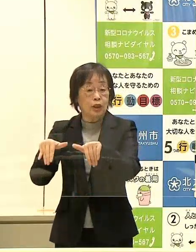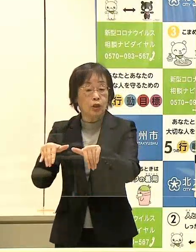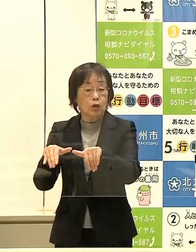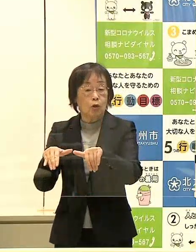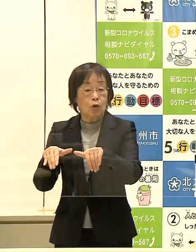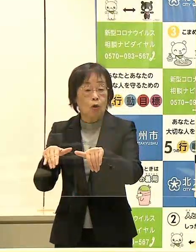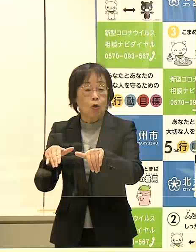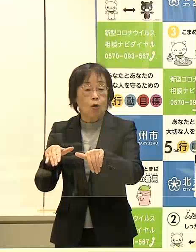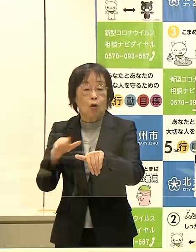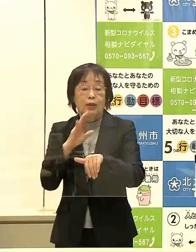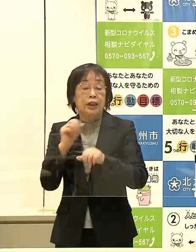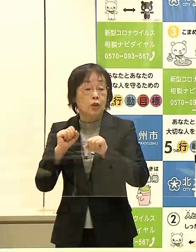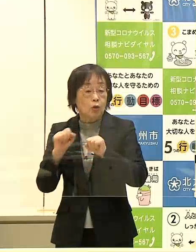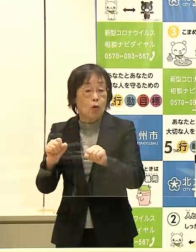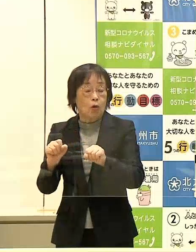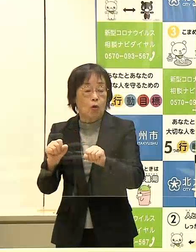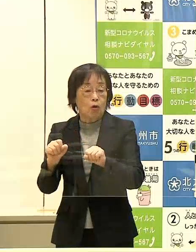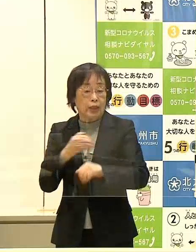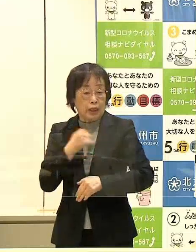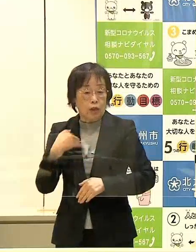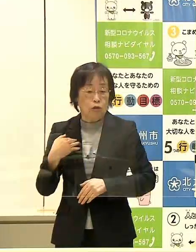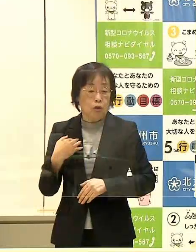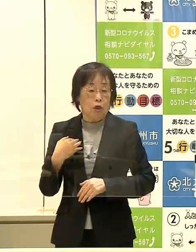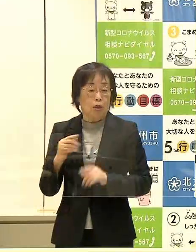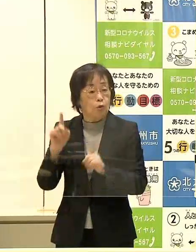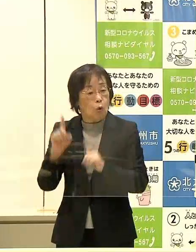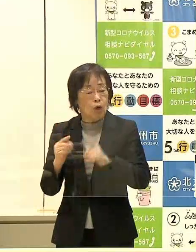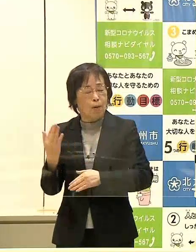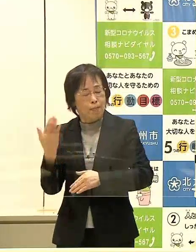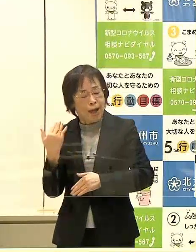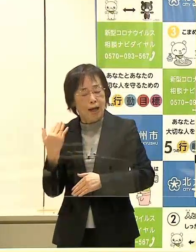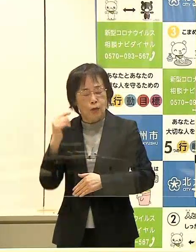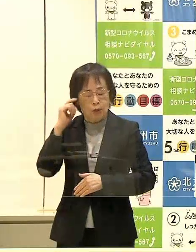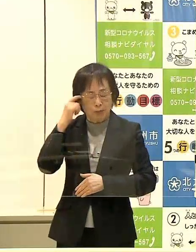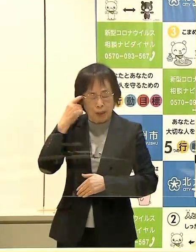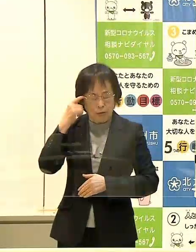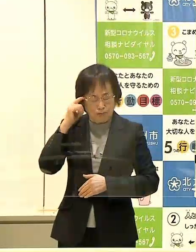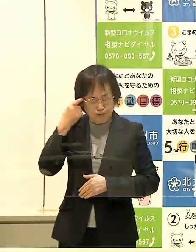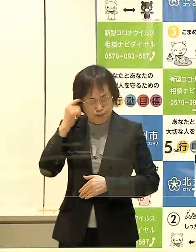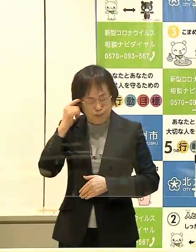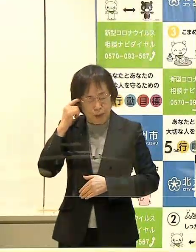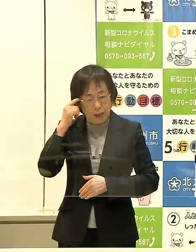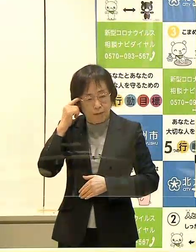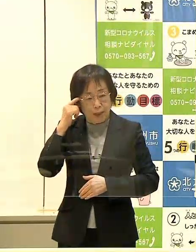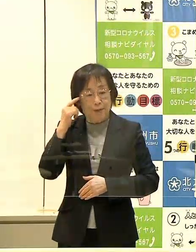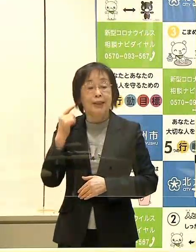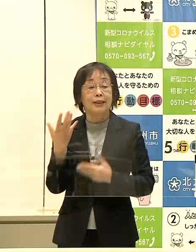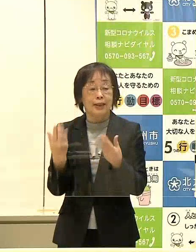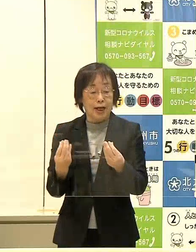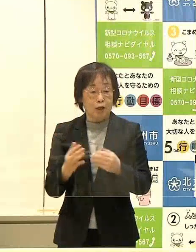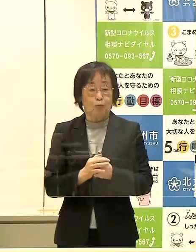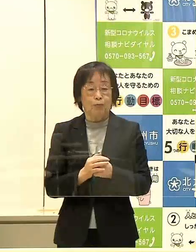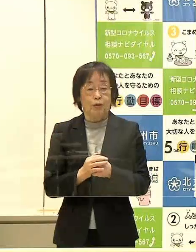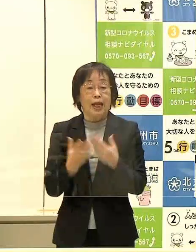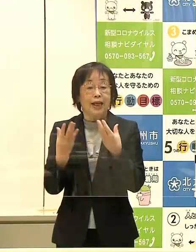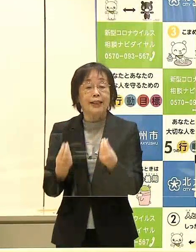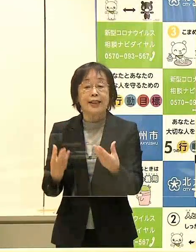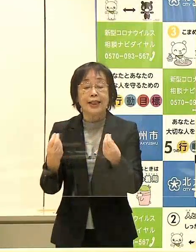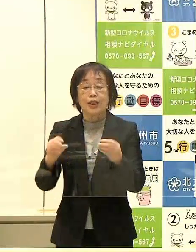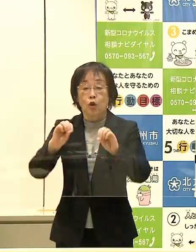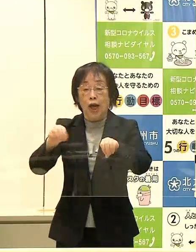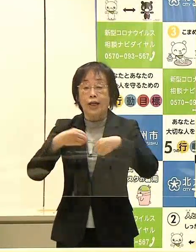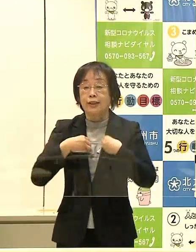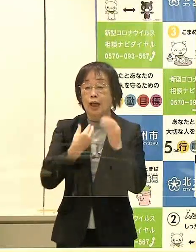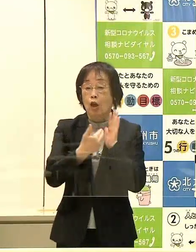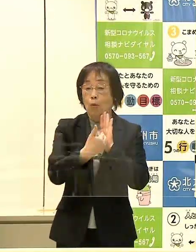れるかどうかの前の日までになったありません徹底した関西症対策でそれを行う